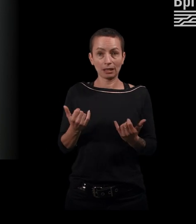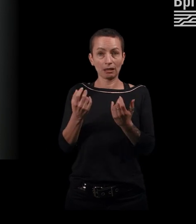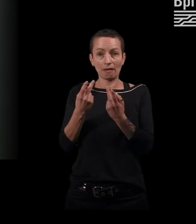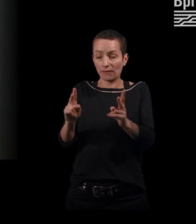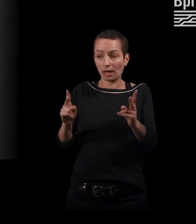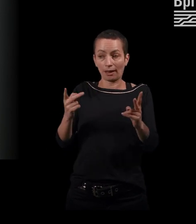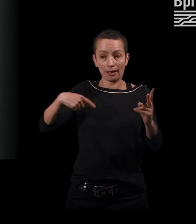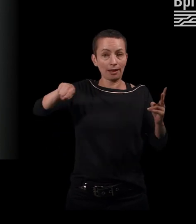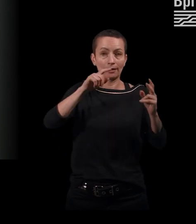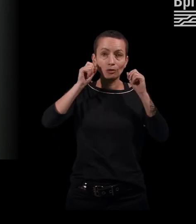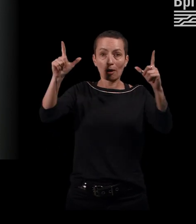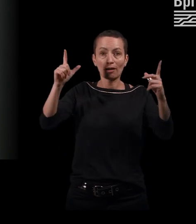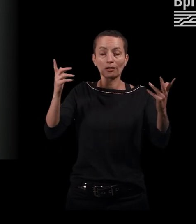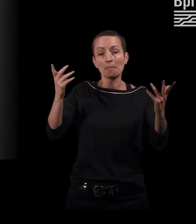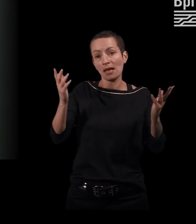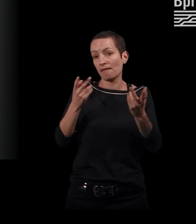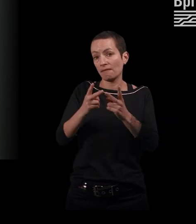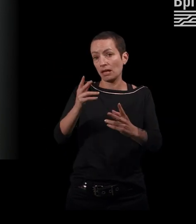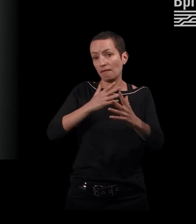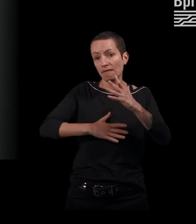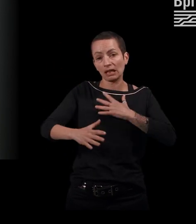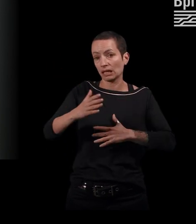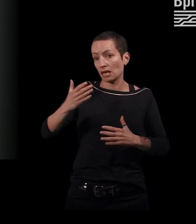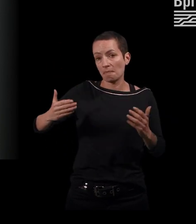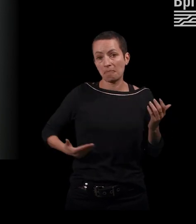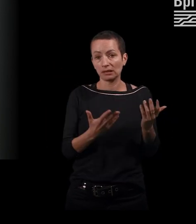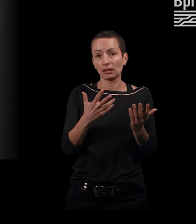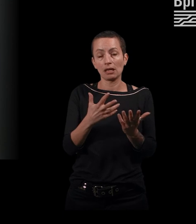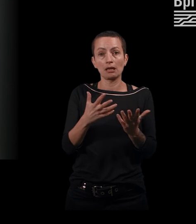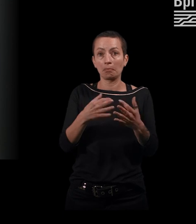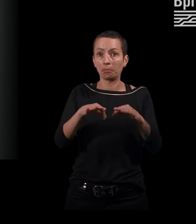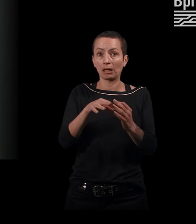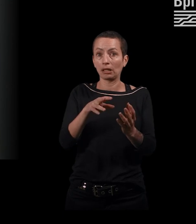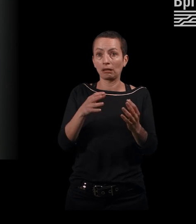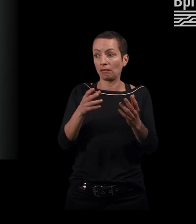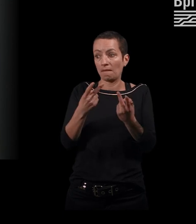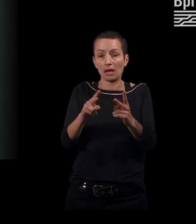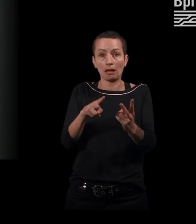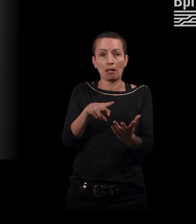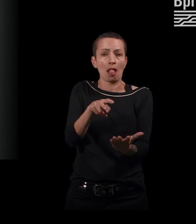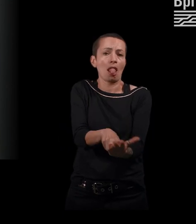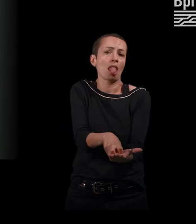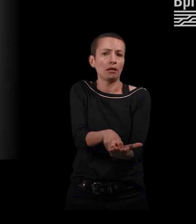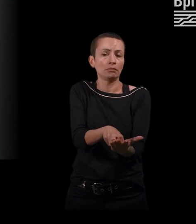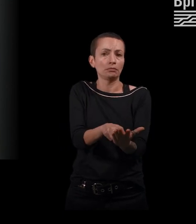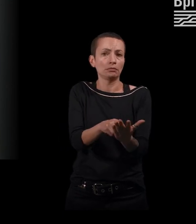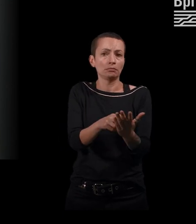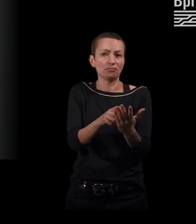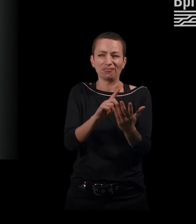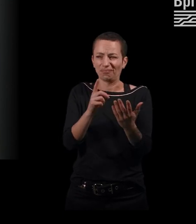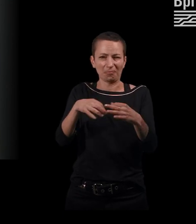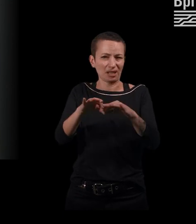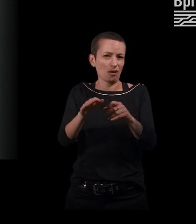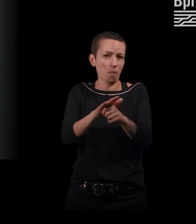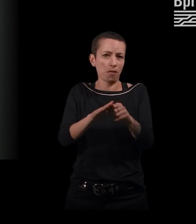vraiment surprenante, mais aujourd'hui, c'est une ville fatiguée, c'est une ville blessée, c'est une ville à genoux, c'est un pays à genoux, d'ailleurs, pas que Beyrouth, l'ensemble du Liban.